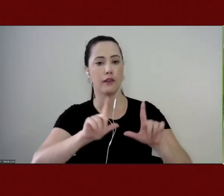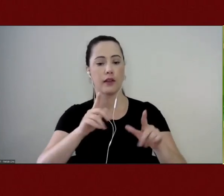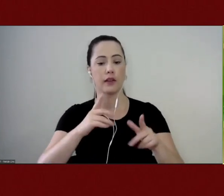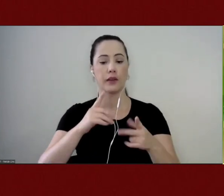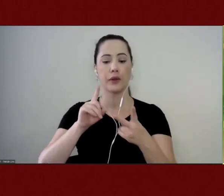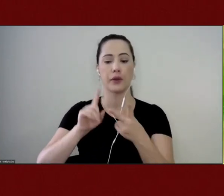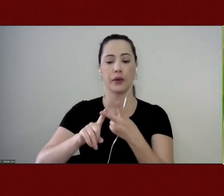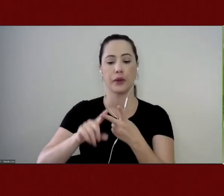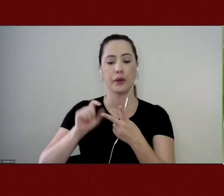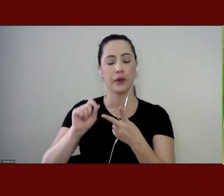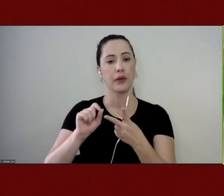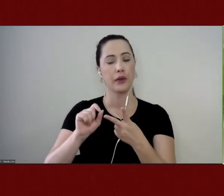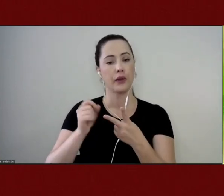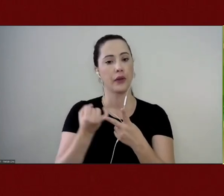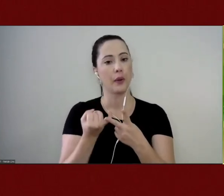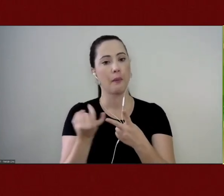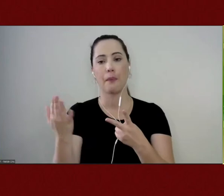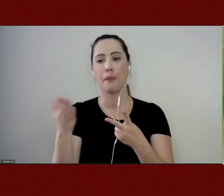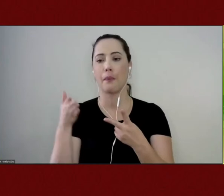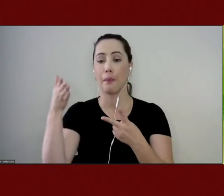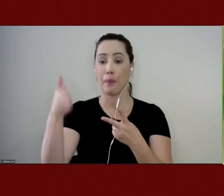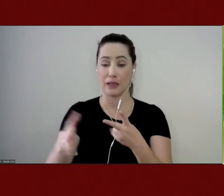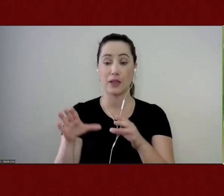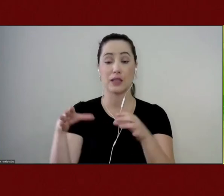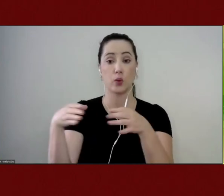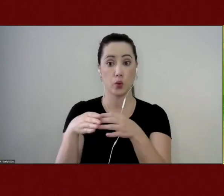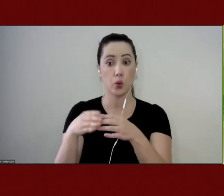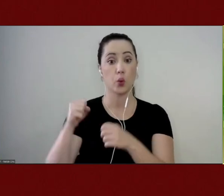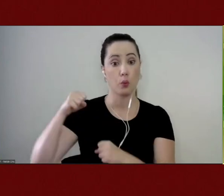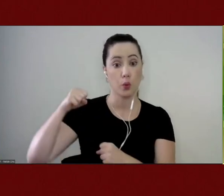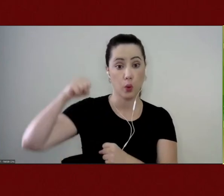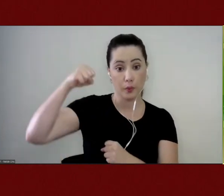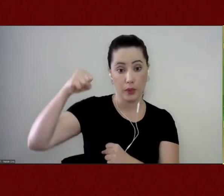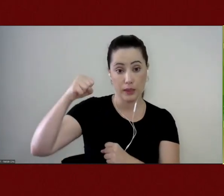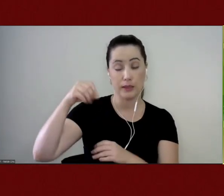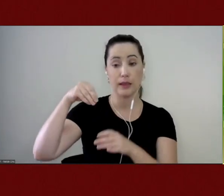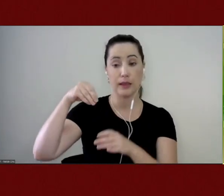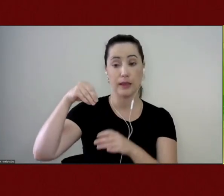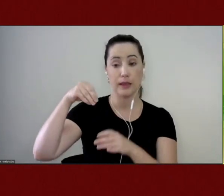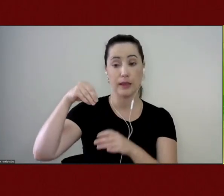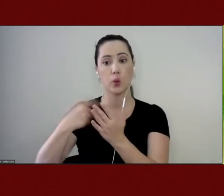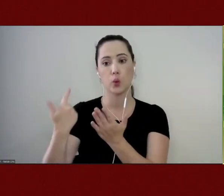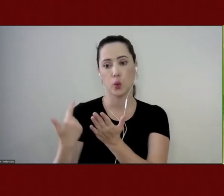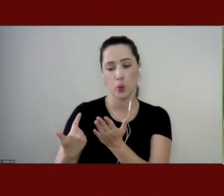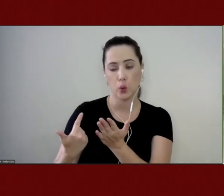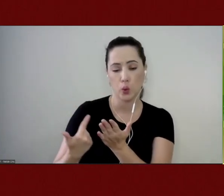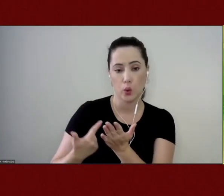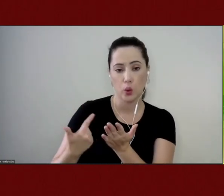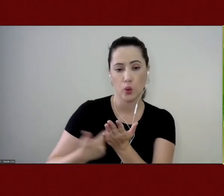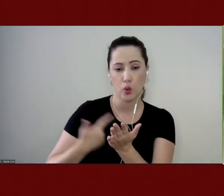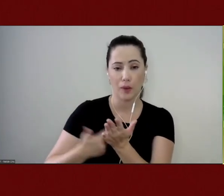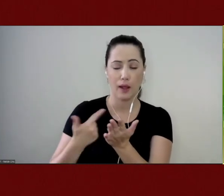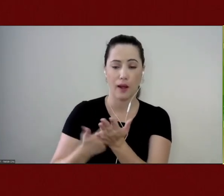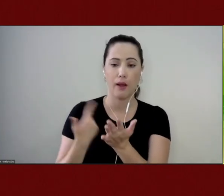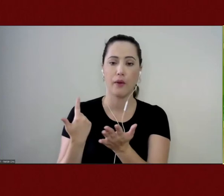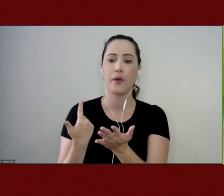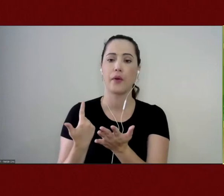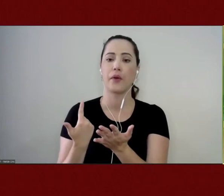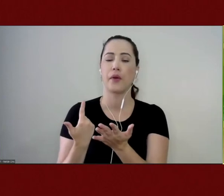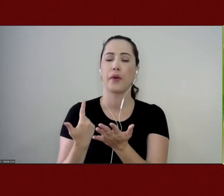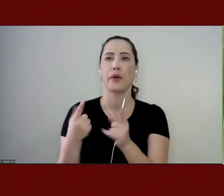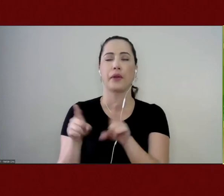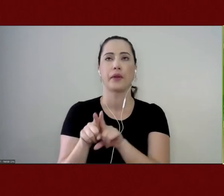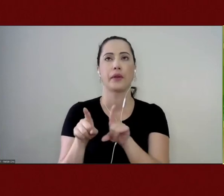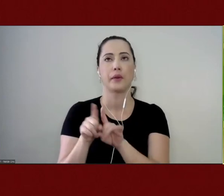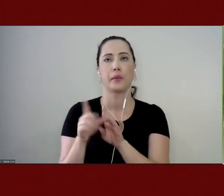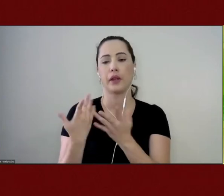imprensa partidária, mas a participação de comunistas na imprensa, a produção cultural mais ampla, as teorias sociais e formulações estéticas, por